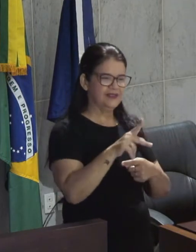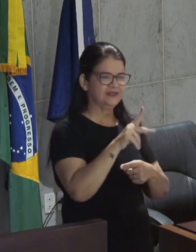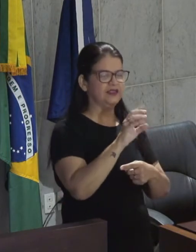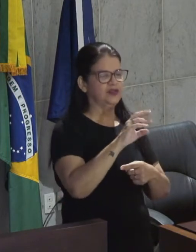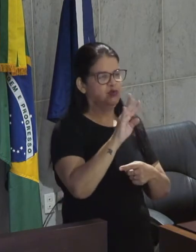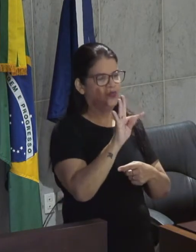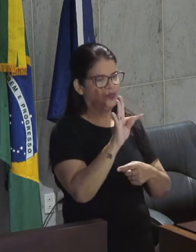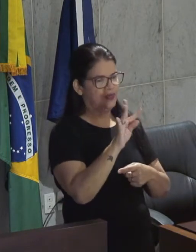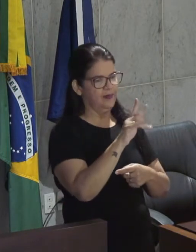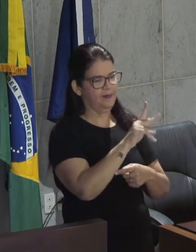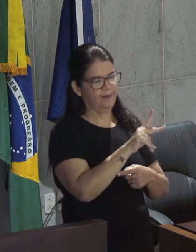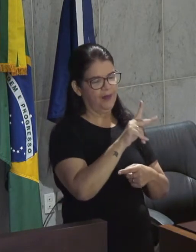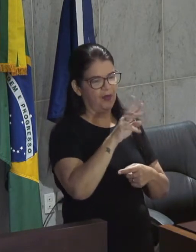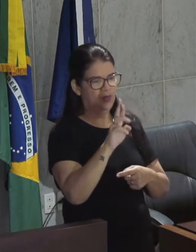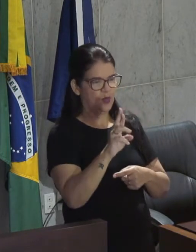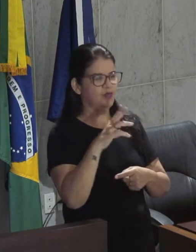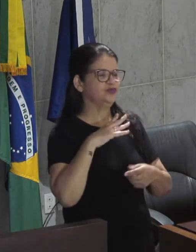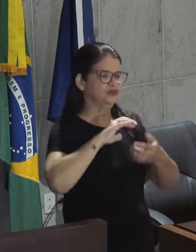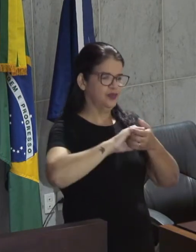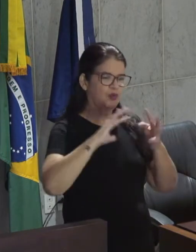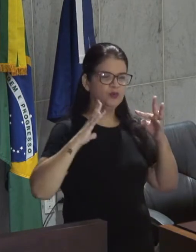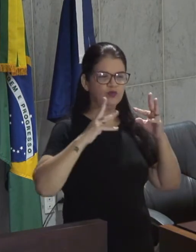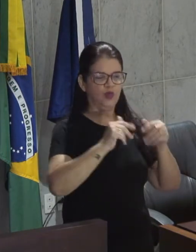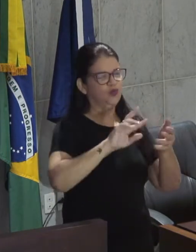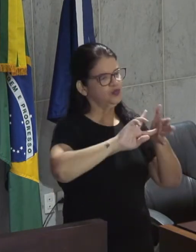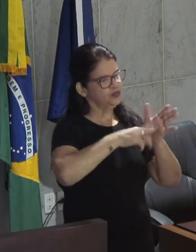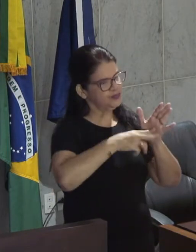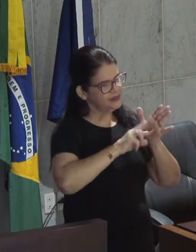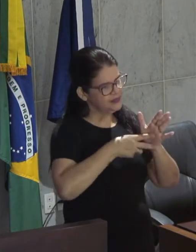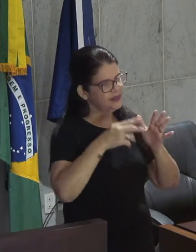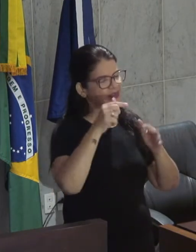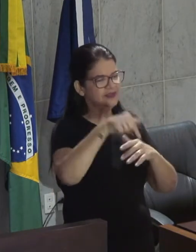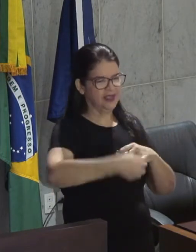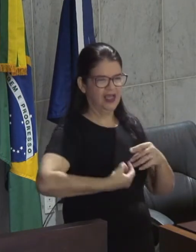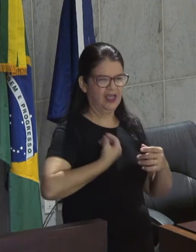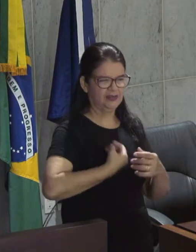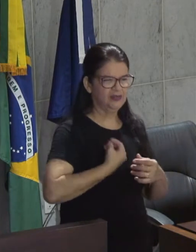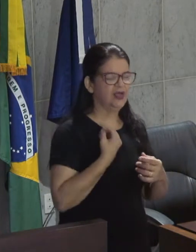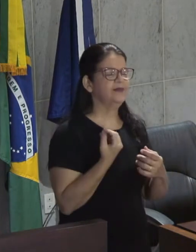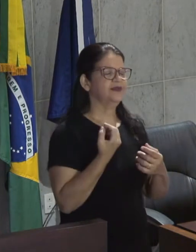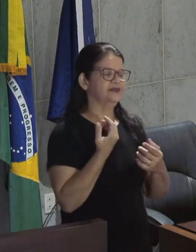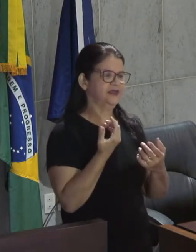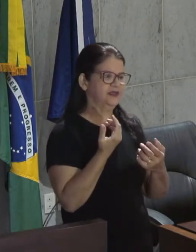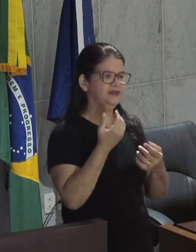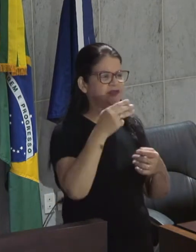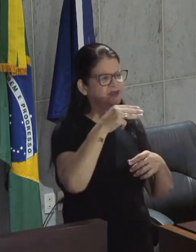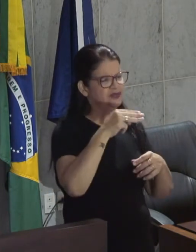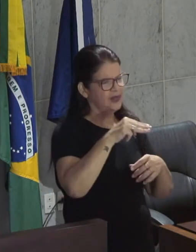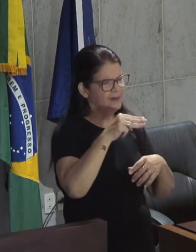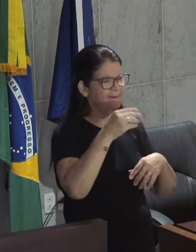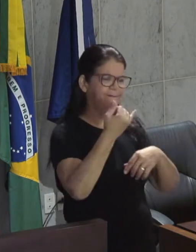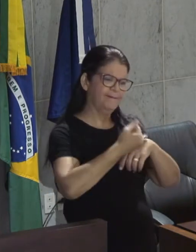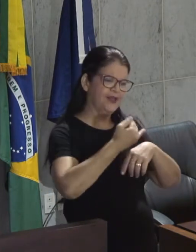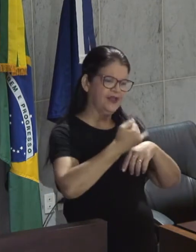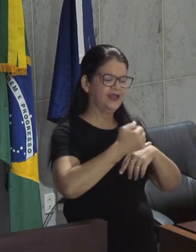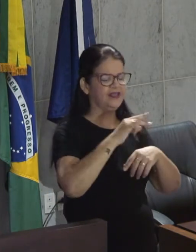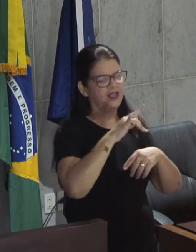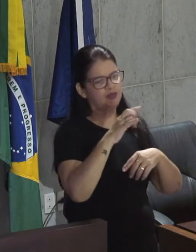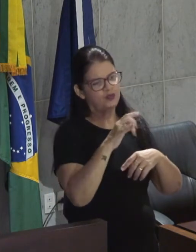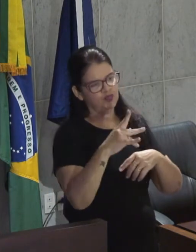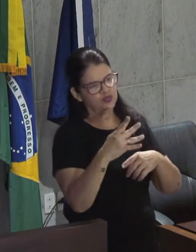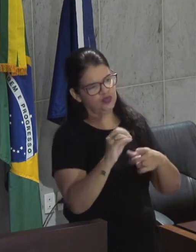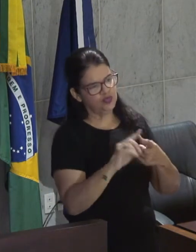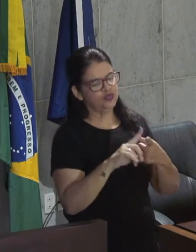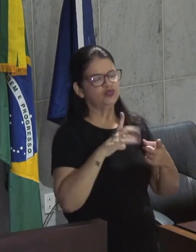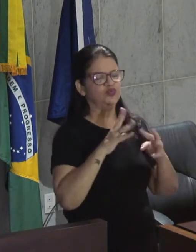Rocha, qual quero cumprimentar todos os sindicatos aqui presentes, aqui os metalúrgicos, todos os